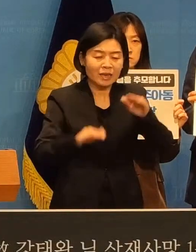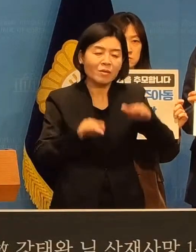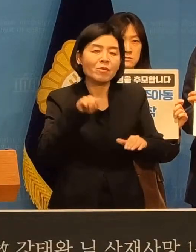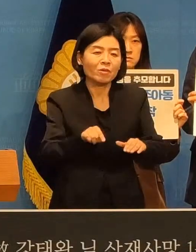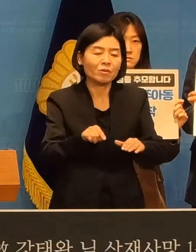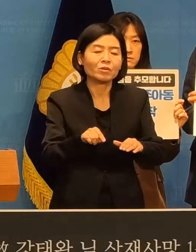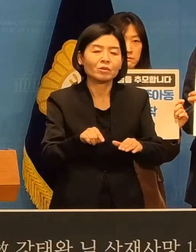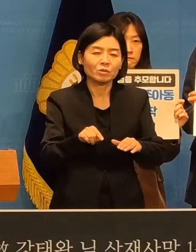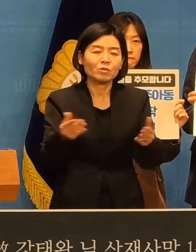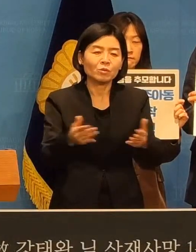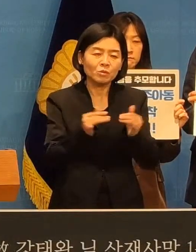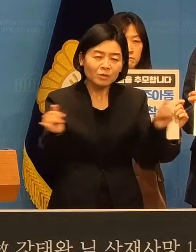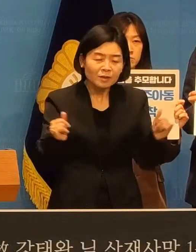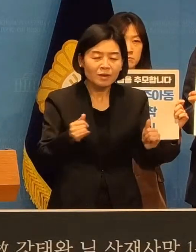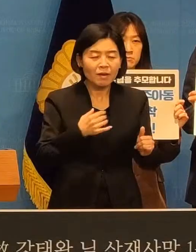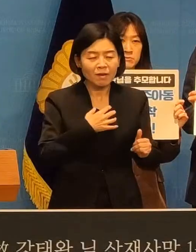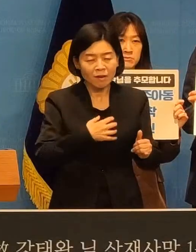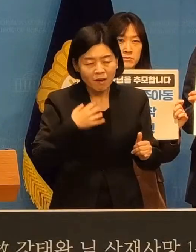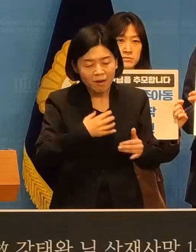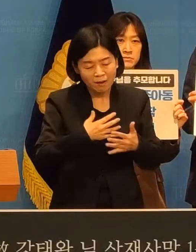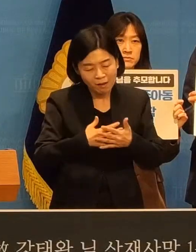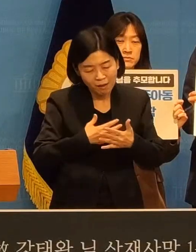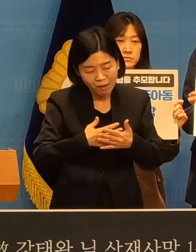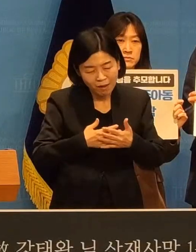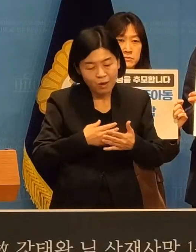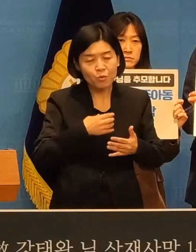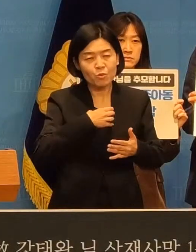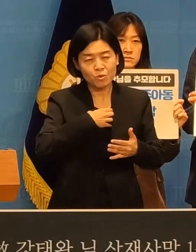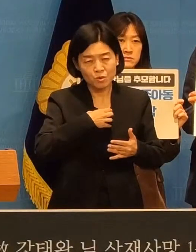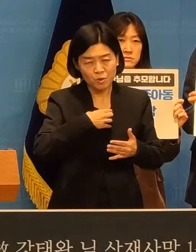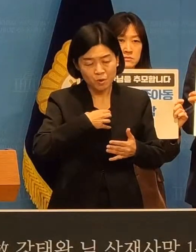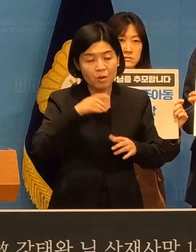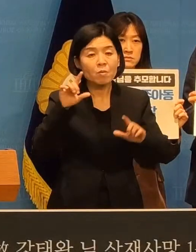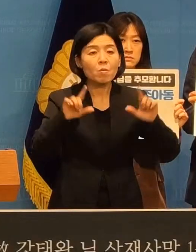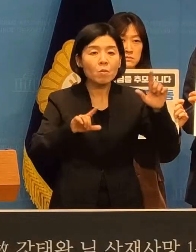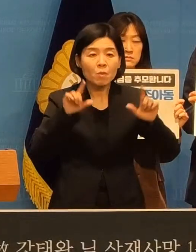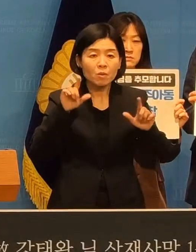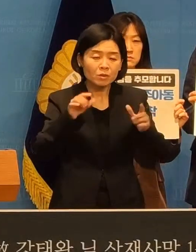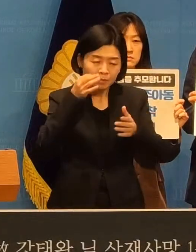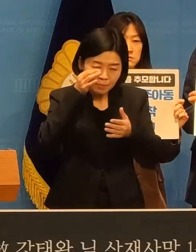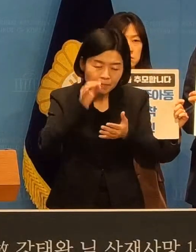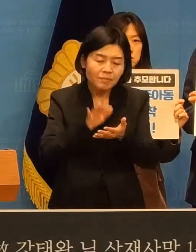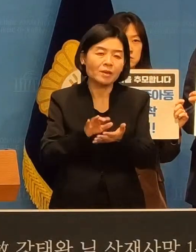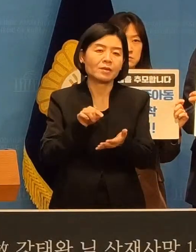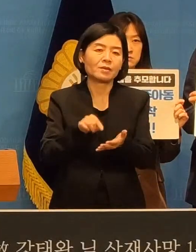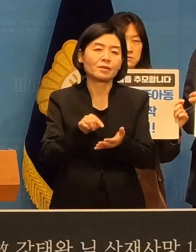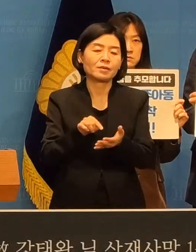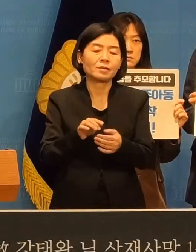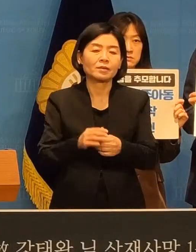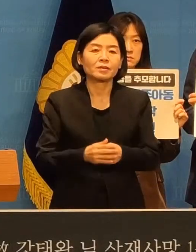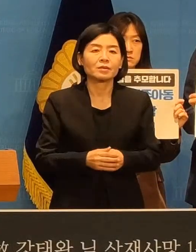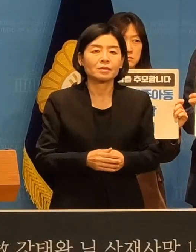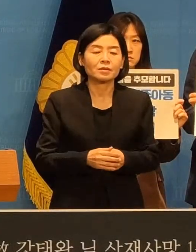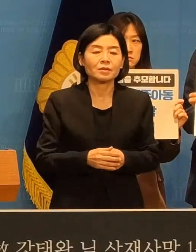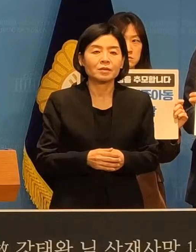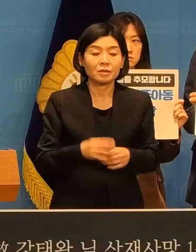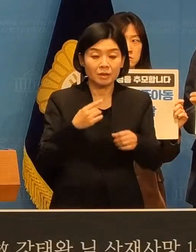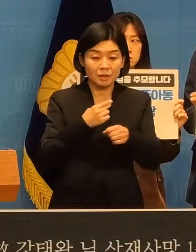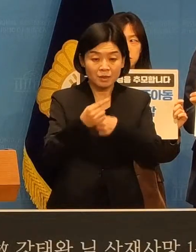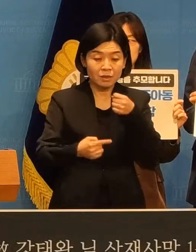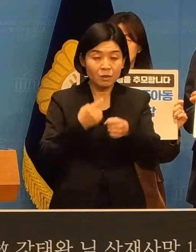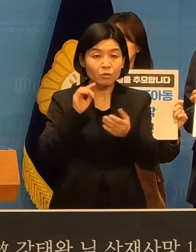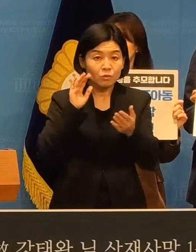불안하고 위험한 삶의 현실을 고스란히 보여주는 사회적 사건이었습니다. 그러나 1년이 지난